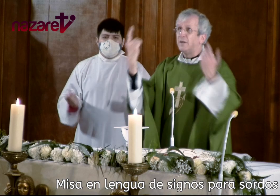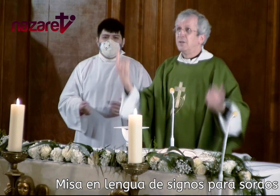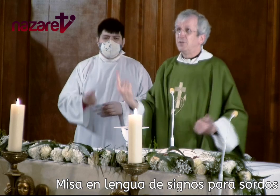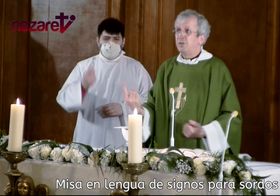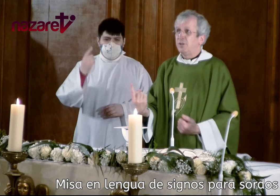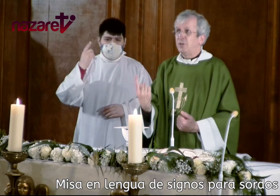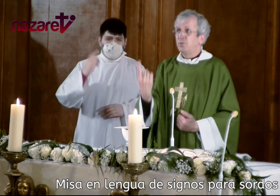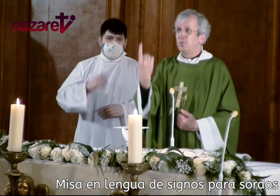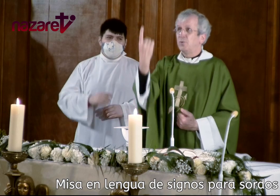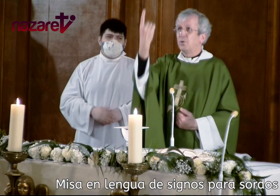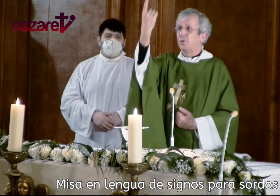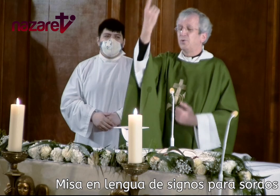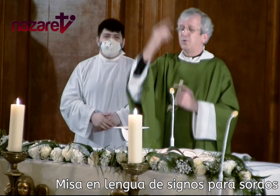de tu gloria